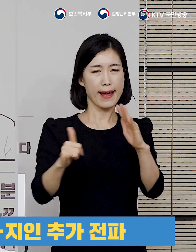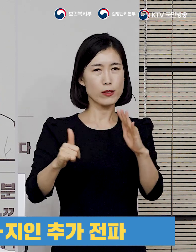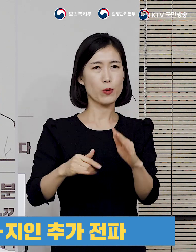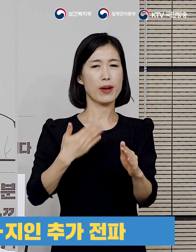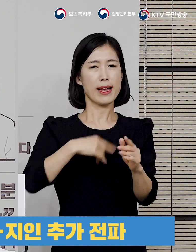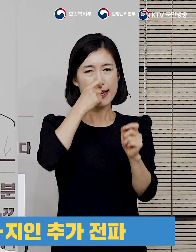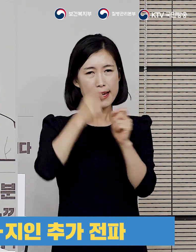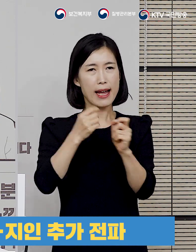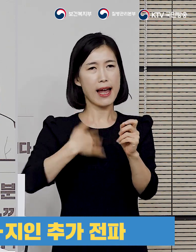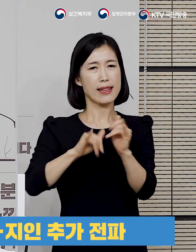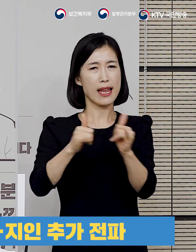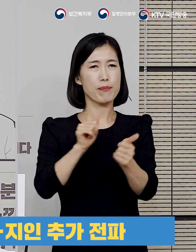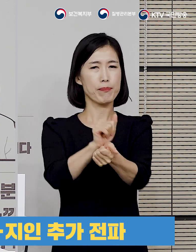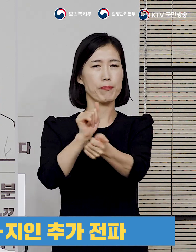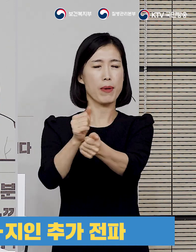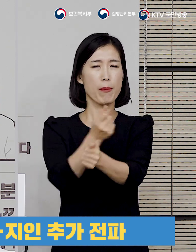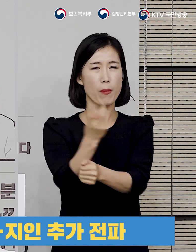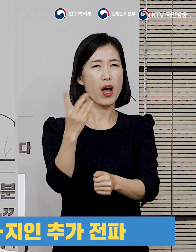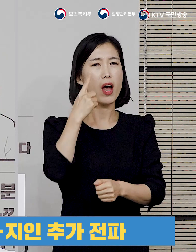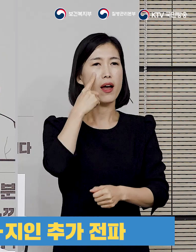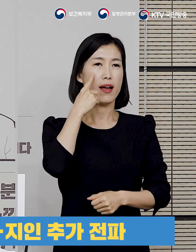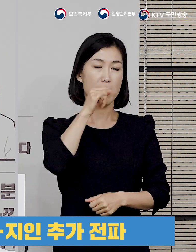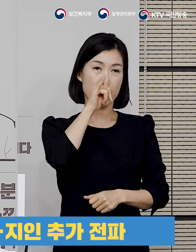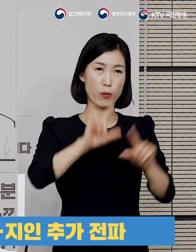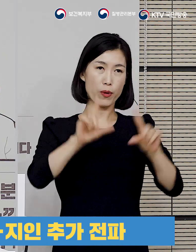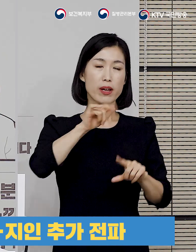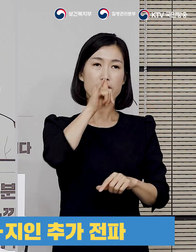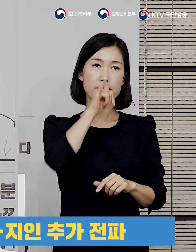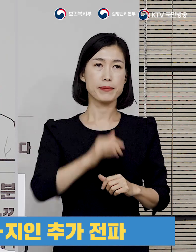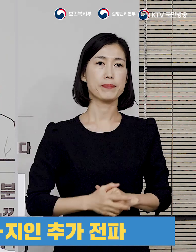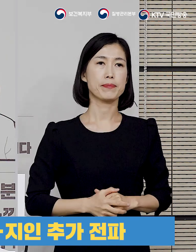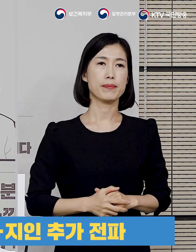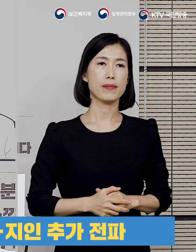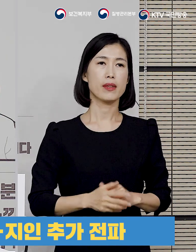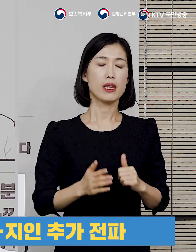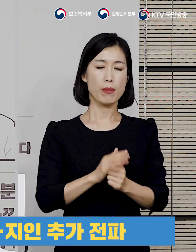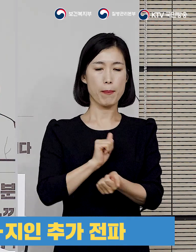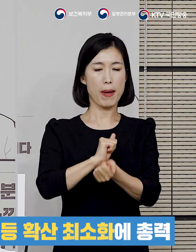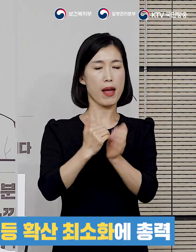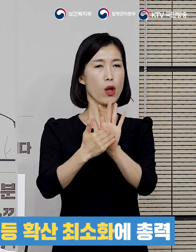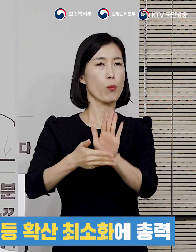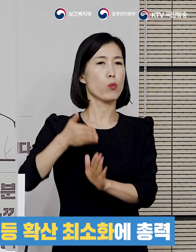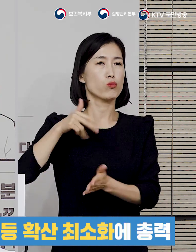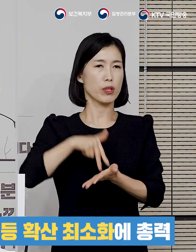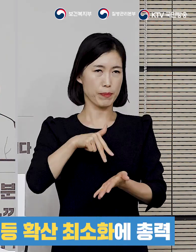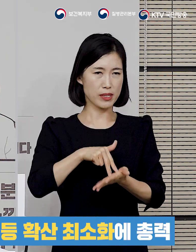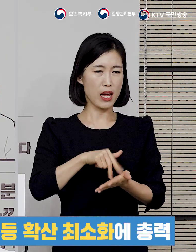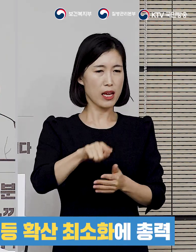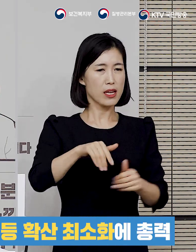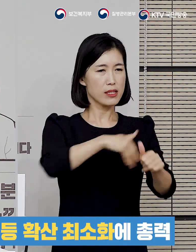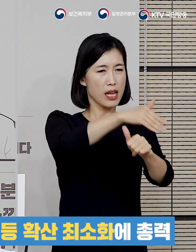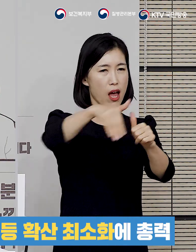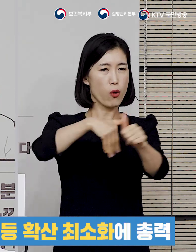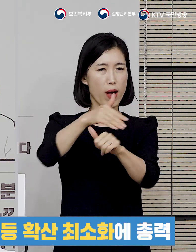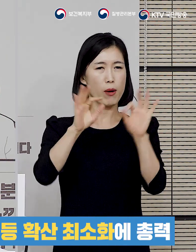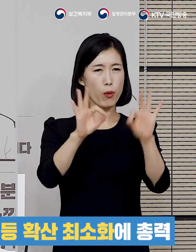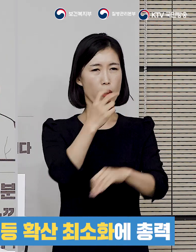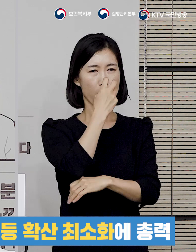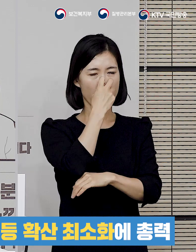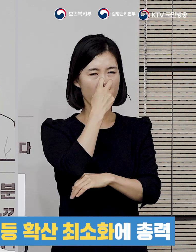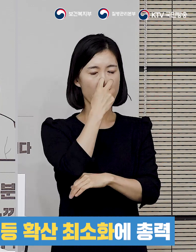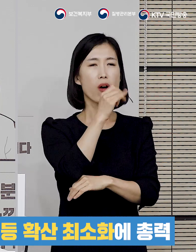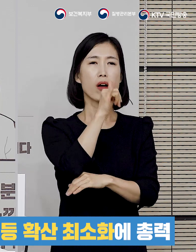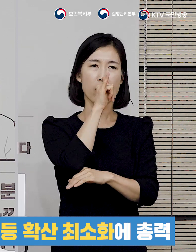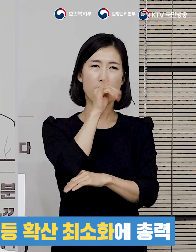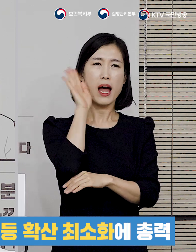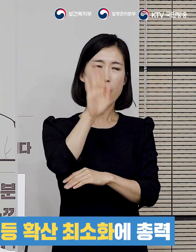지인 등에게로 추가 전파되고 있는 양상을 보이고 있습니다. 방역 당국은 이러한